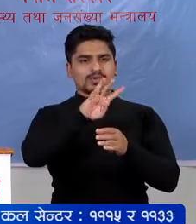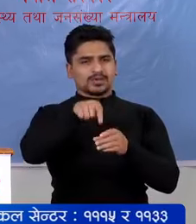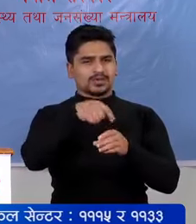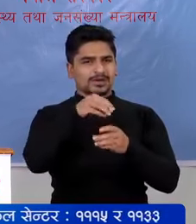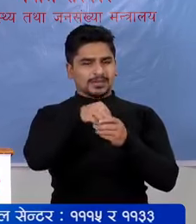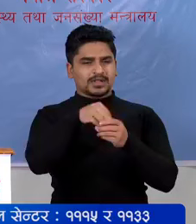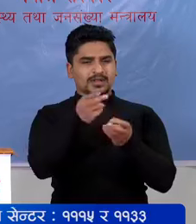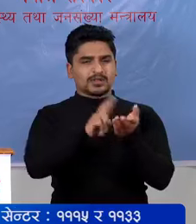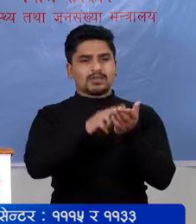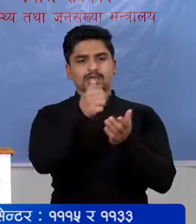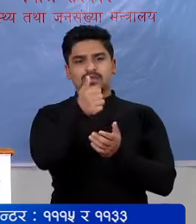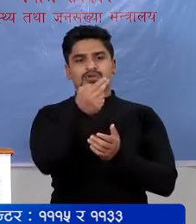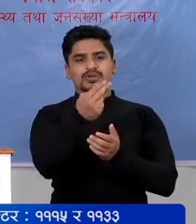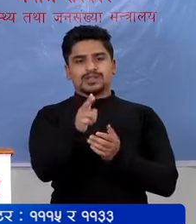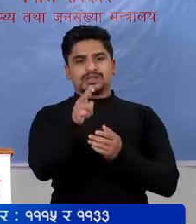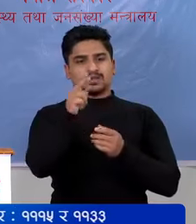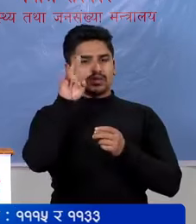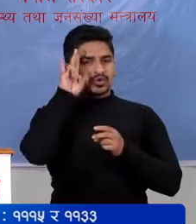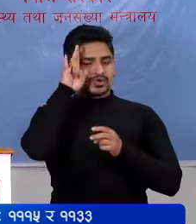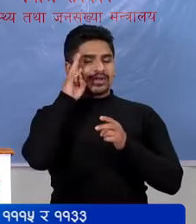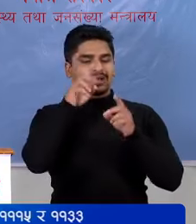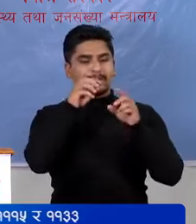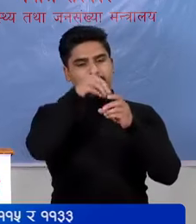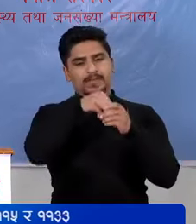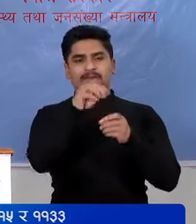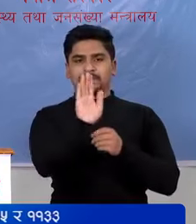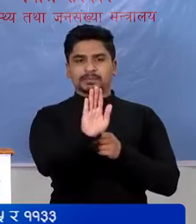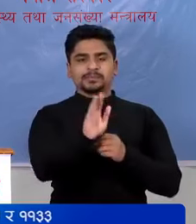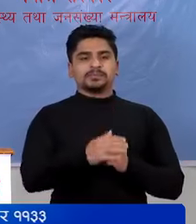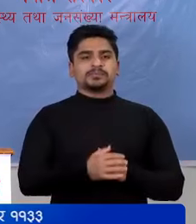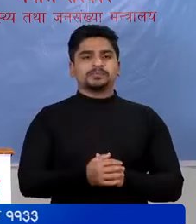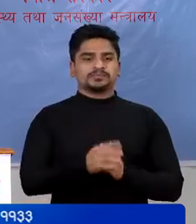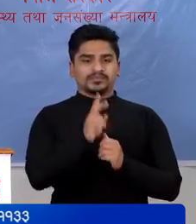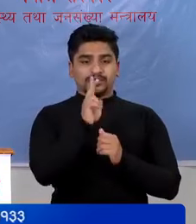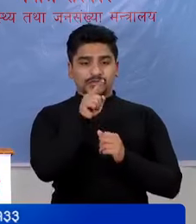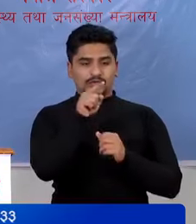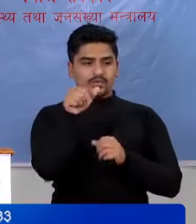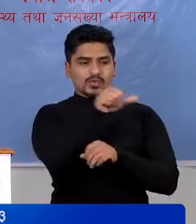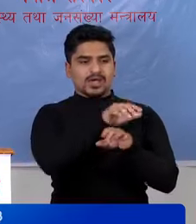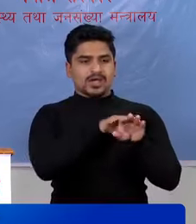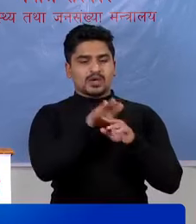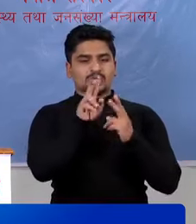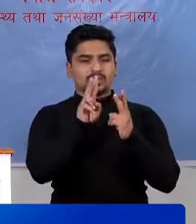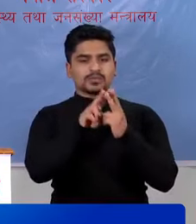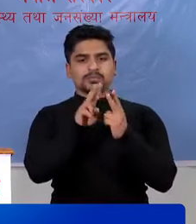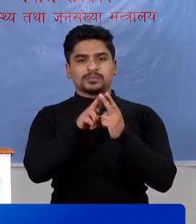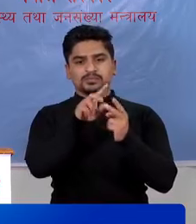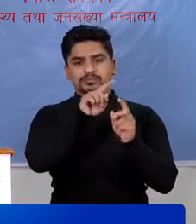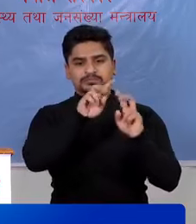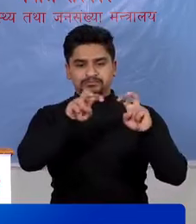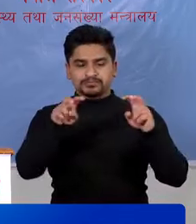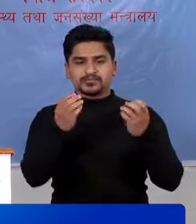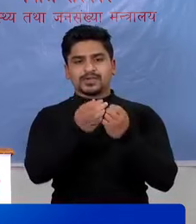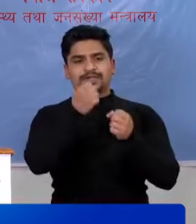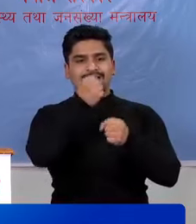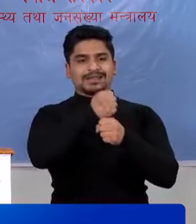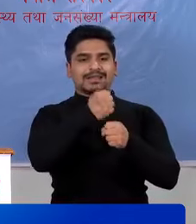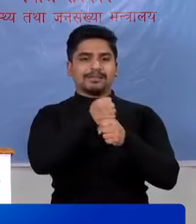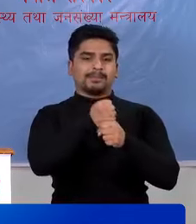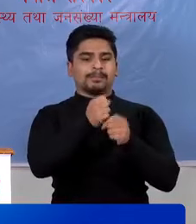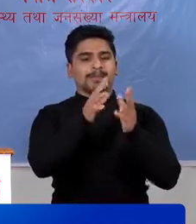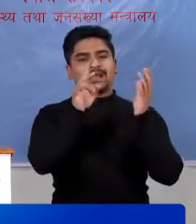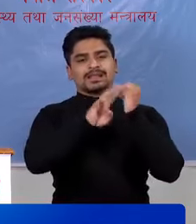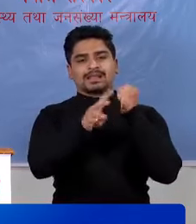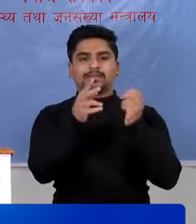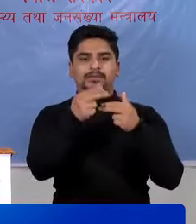यो जो जो जोन मा यो रेड जोन मा आऊनु बहेको छा यहारू को ट्रेसिंग गरने कारें आम रोशम्मादित माहा साखा वाटा वही